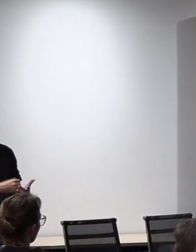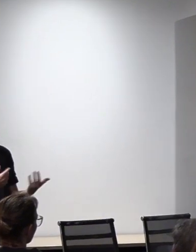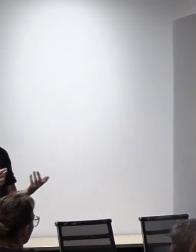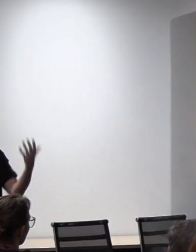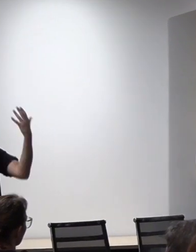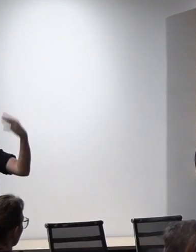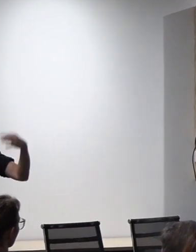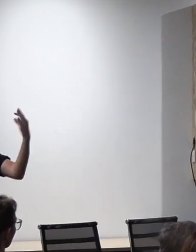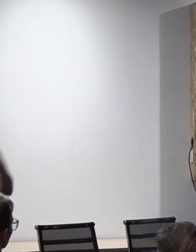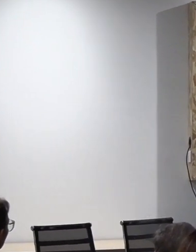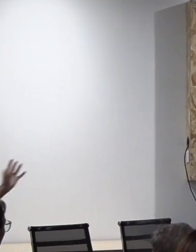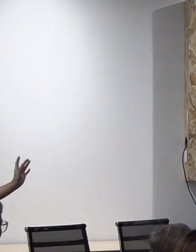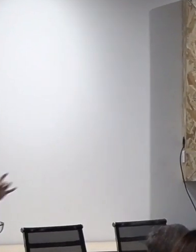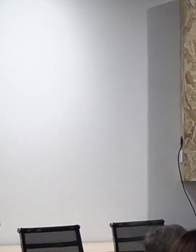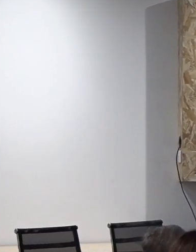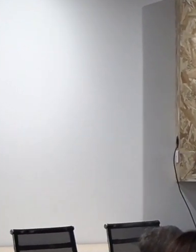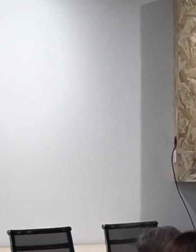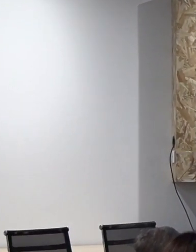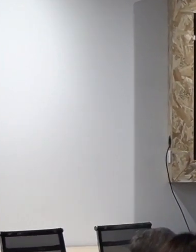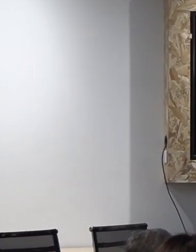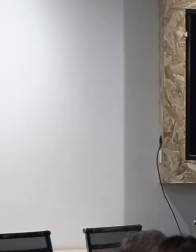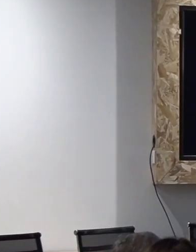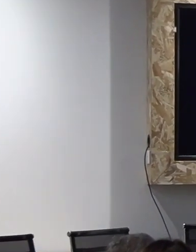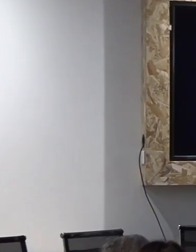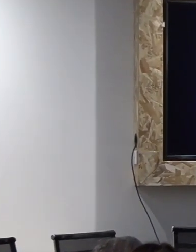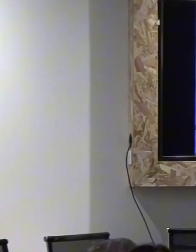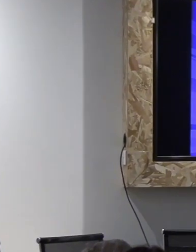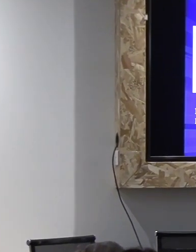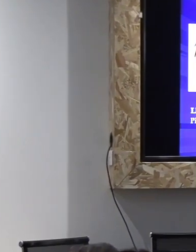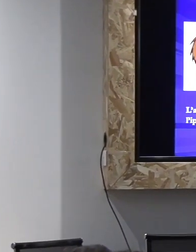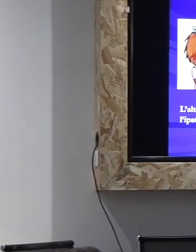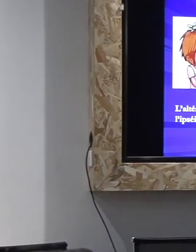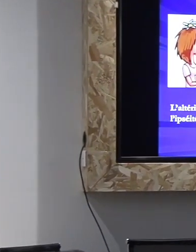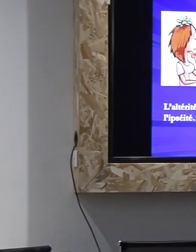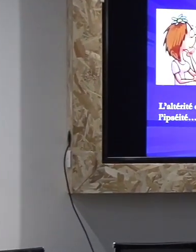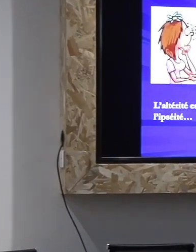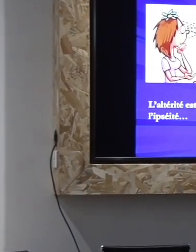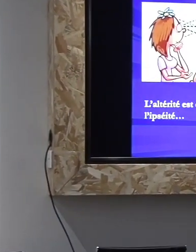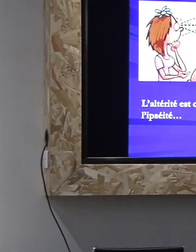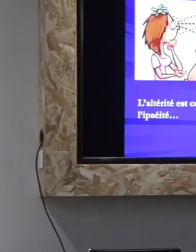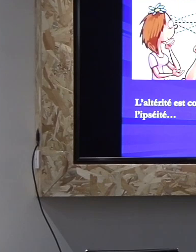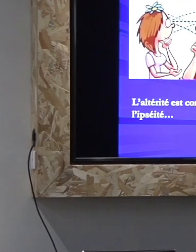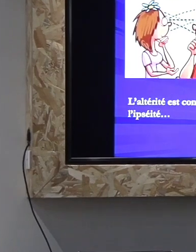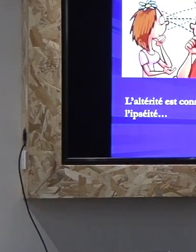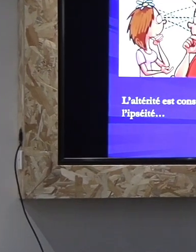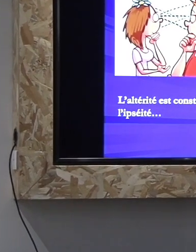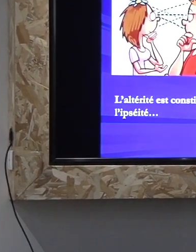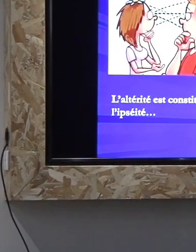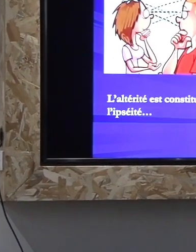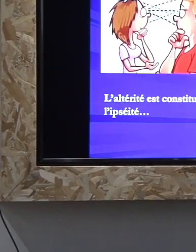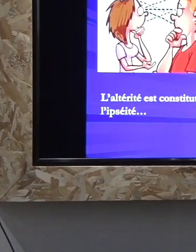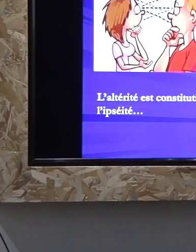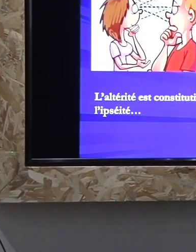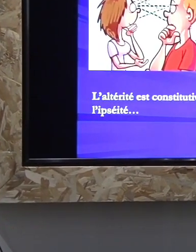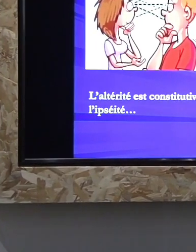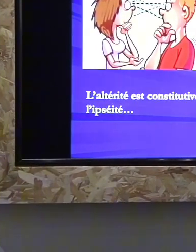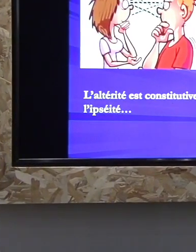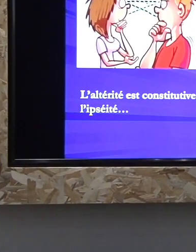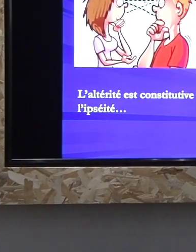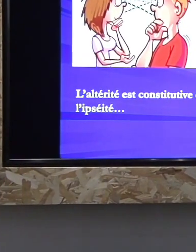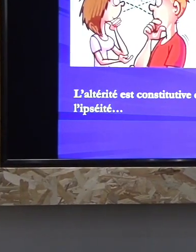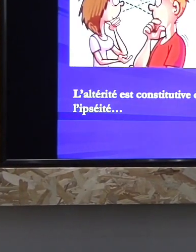en temps, je vais au restaurant. Qu'est-ce que vous faites au restaurant? Vous dites bonjour monsieur, dame, vous mangez dans votre coin, mais vous avez vu du